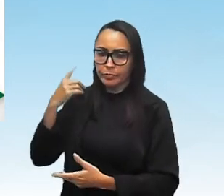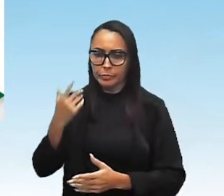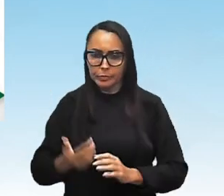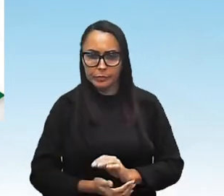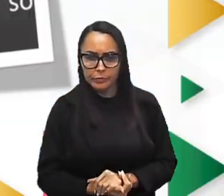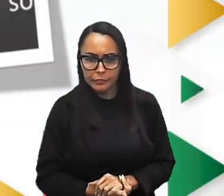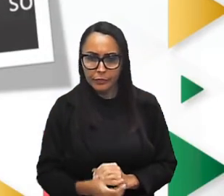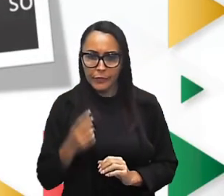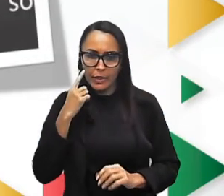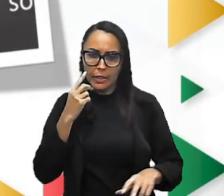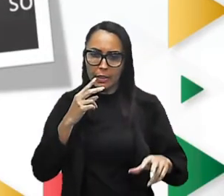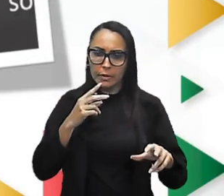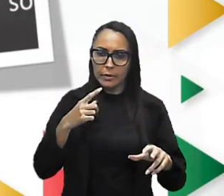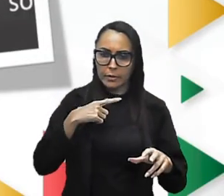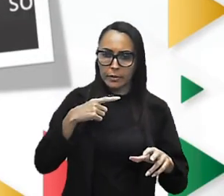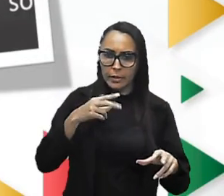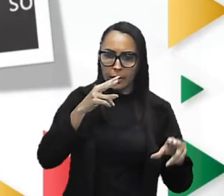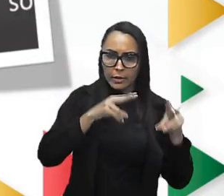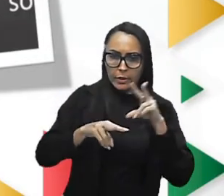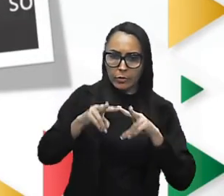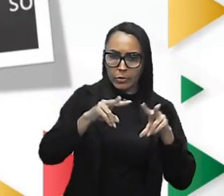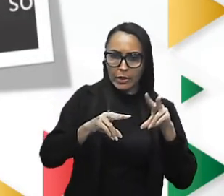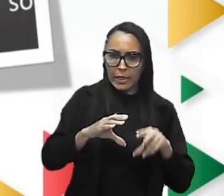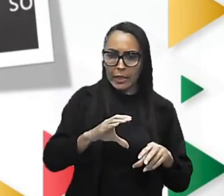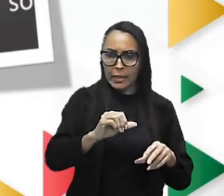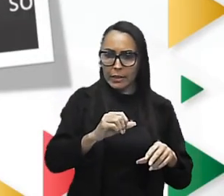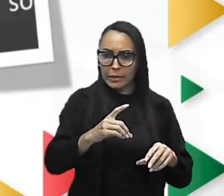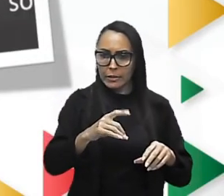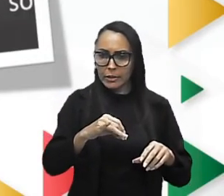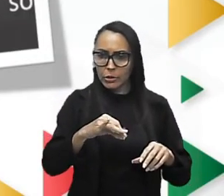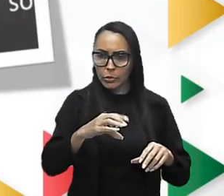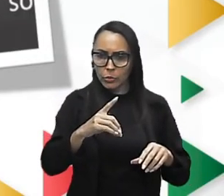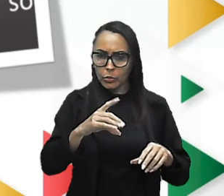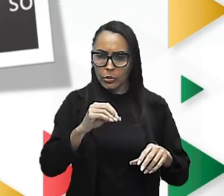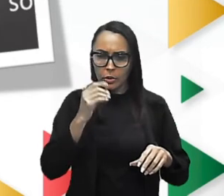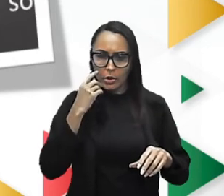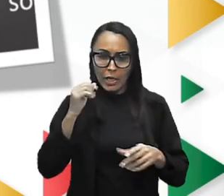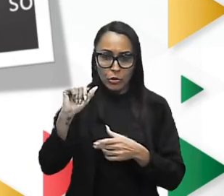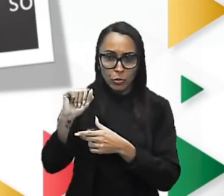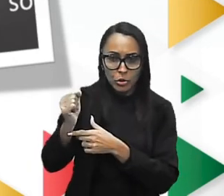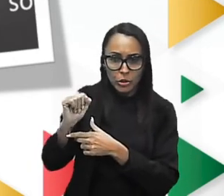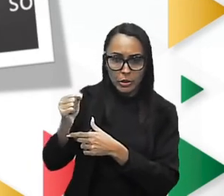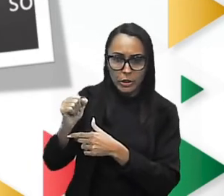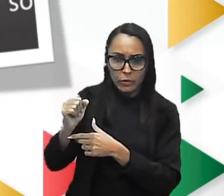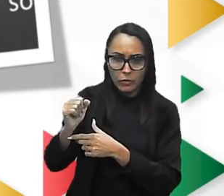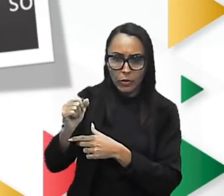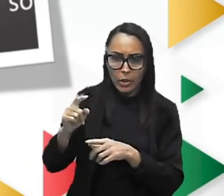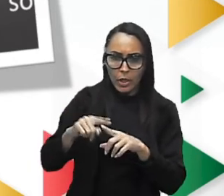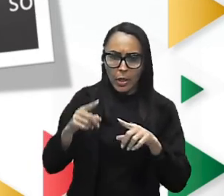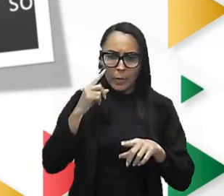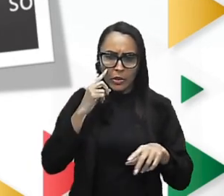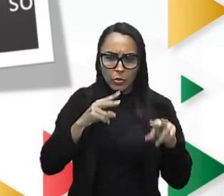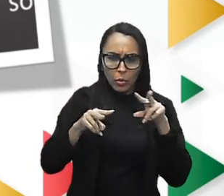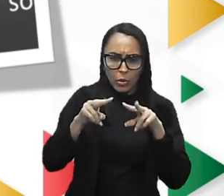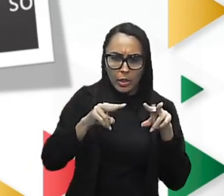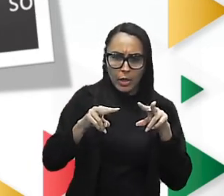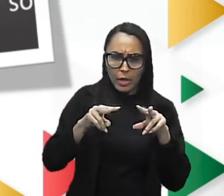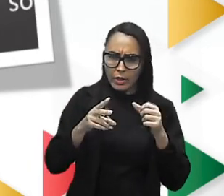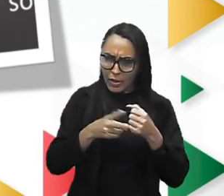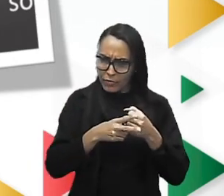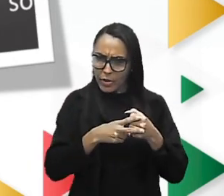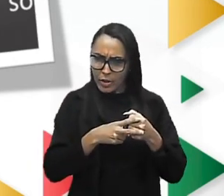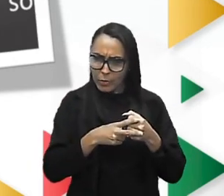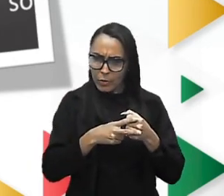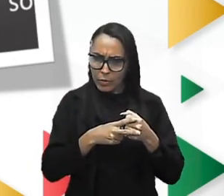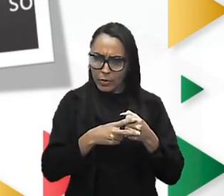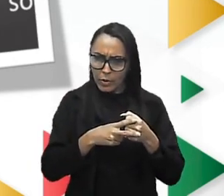olhar cândido. Olhar aí é substantivo. Mas por que olhar é substantivo? Ele não é verbo, professor? É, mas